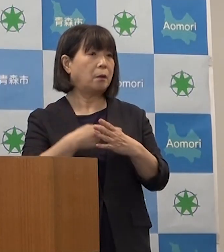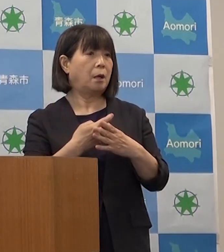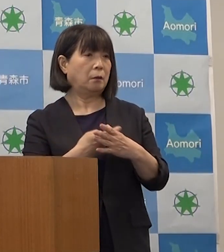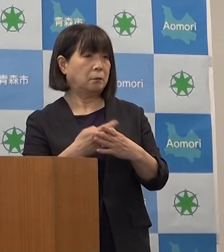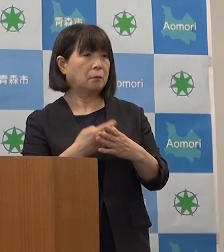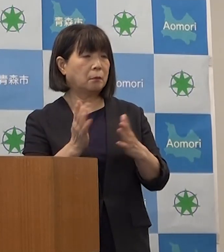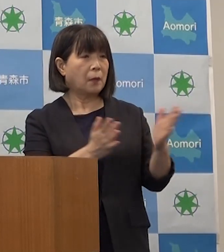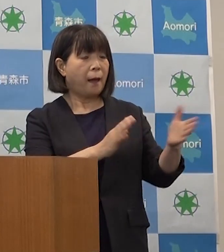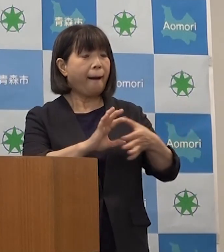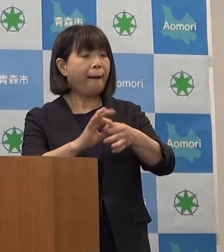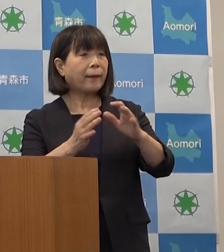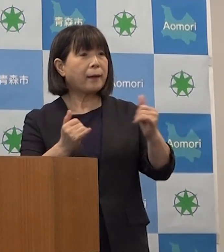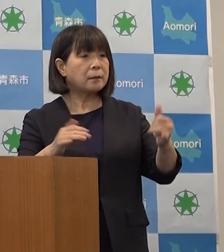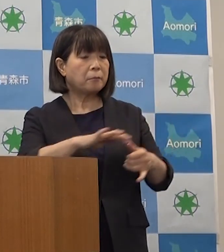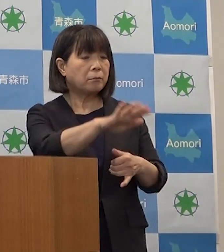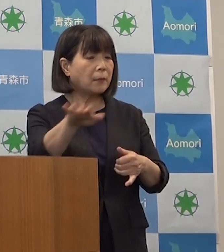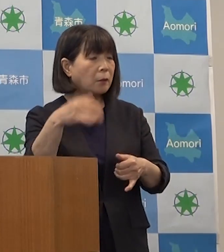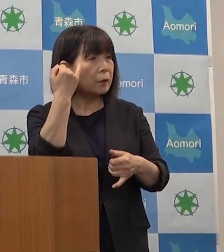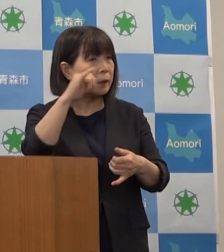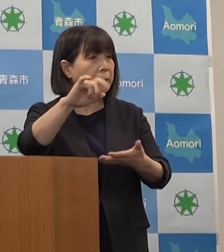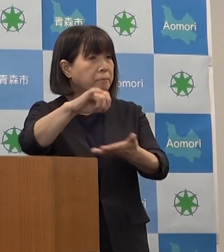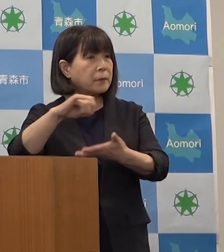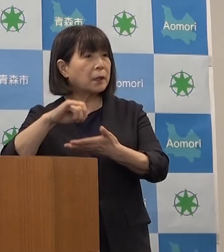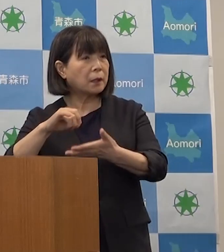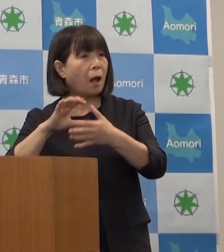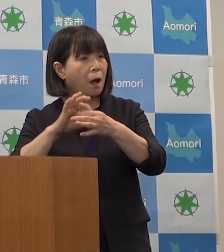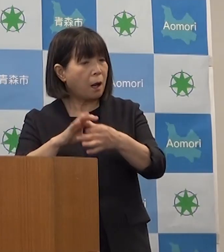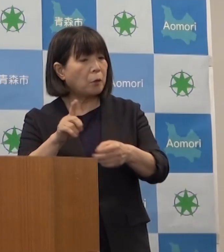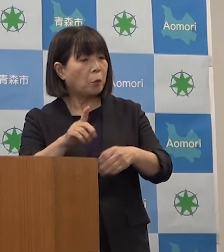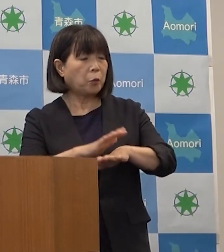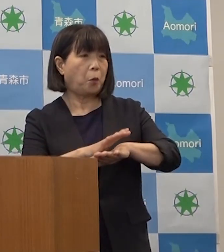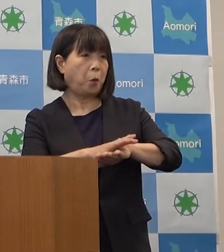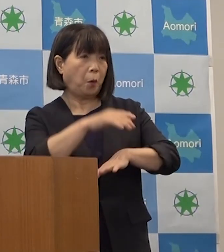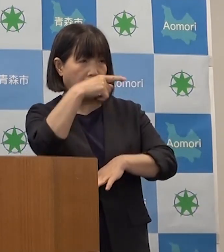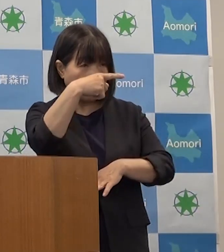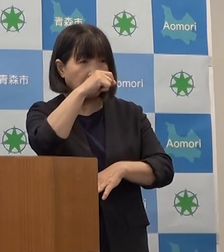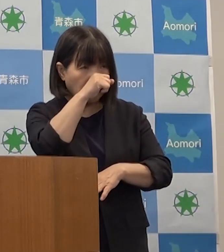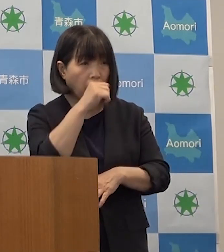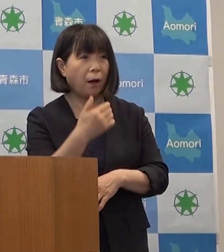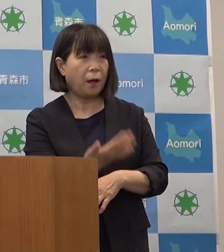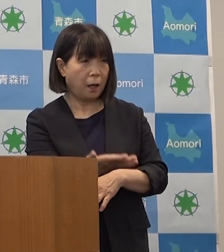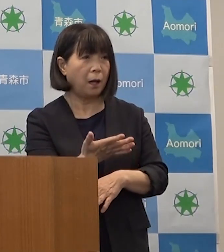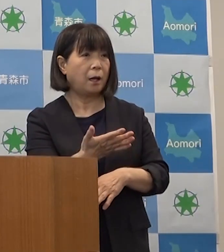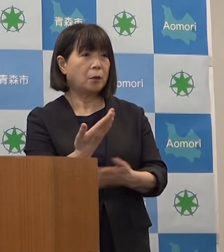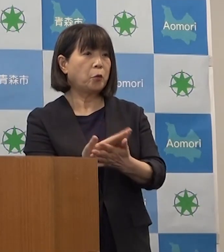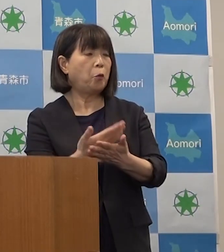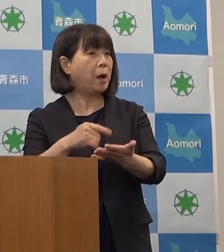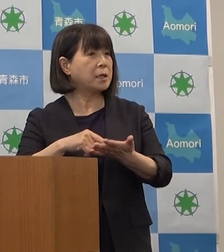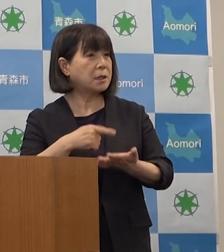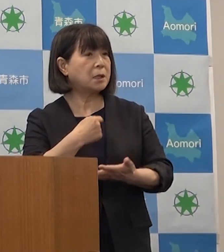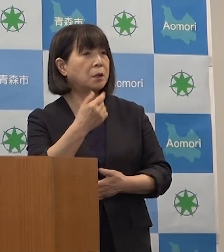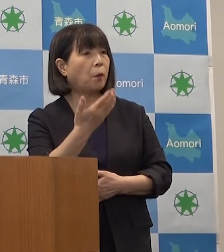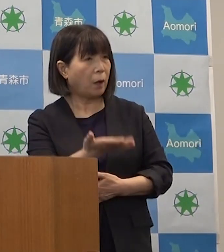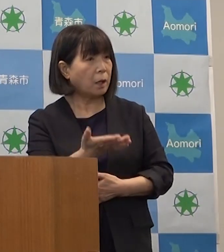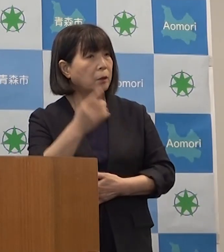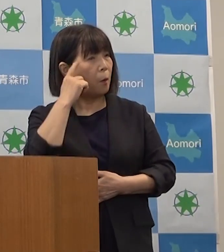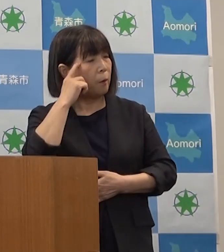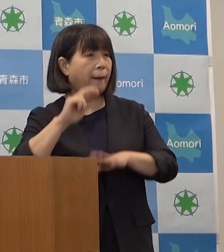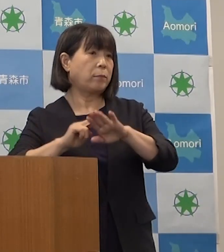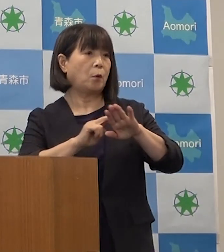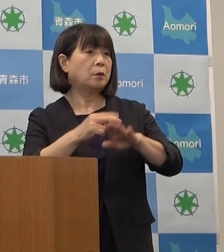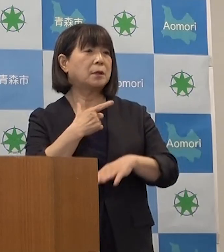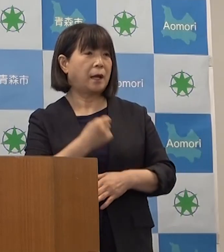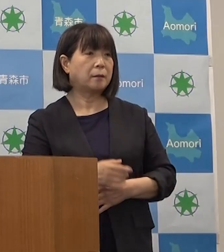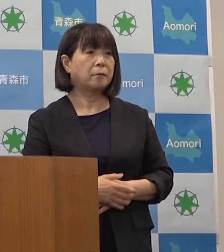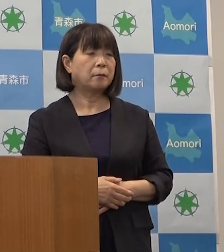考えを聞きながらどういう方向性が最もこう望まれる形なのかというのを検討していきたいというふうに思っております。